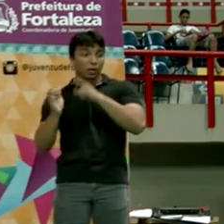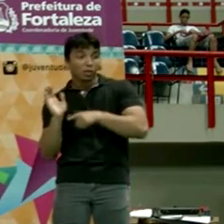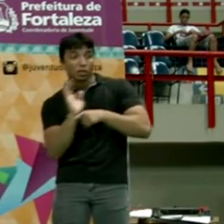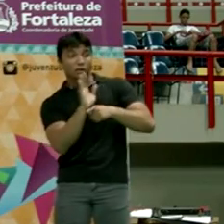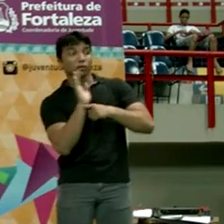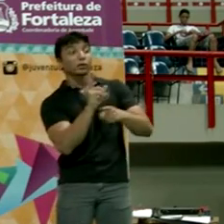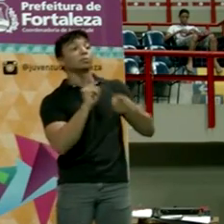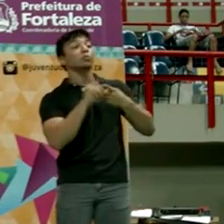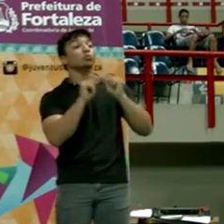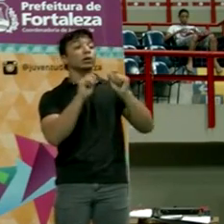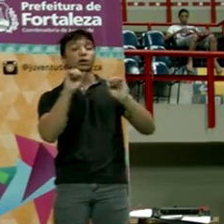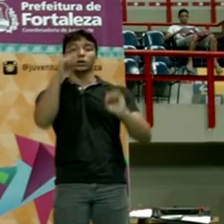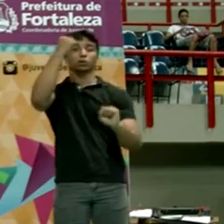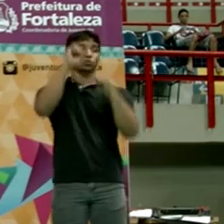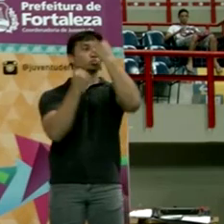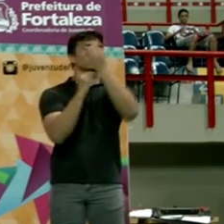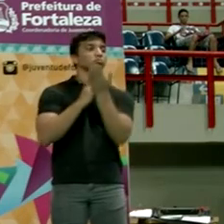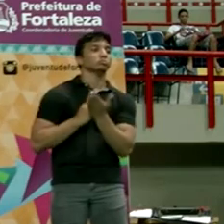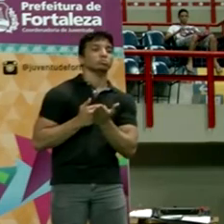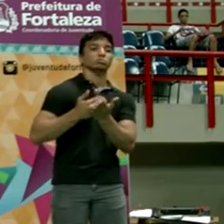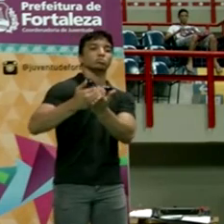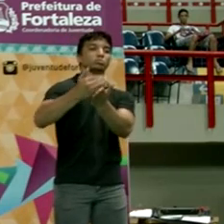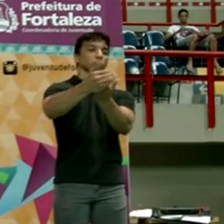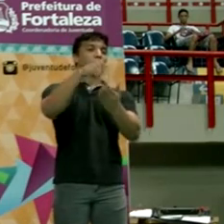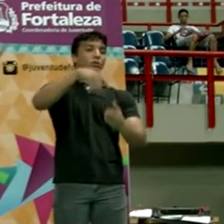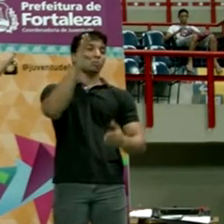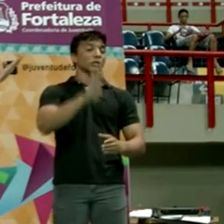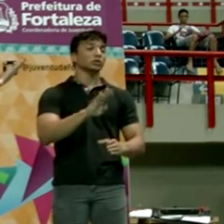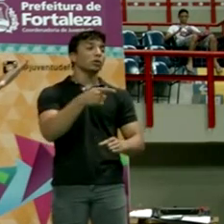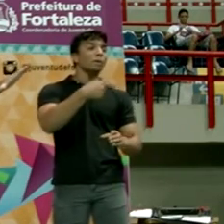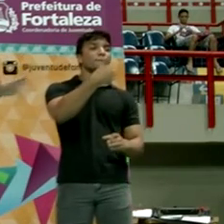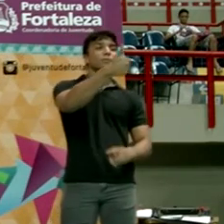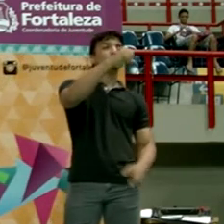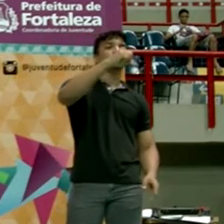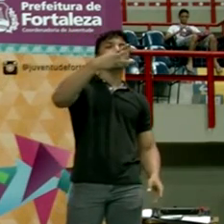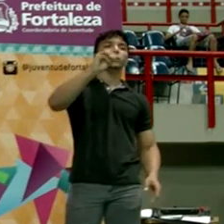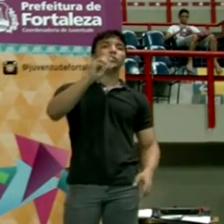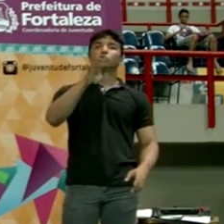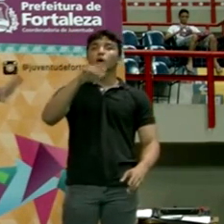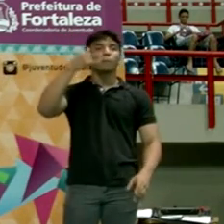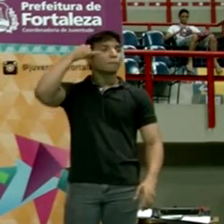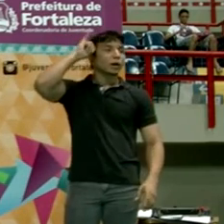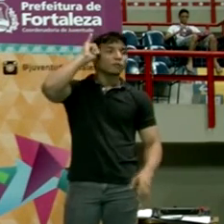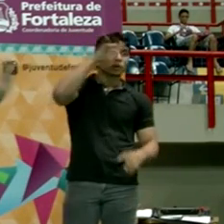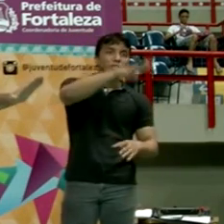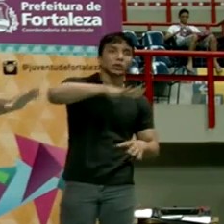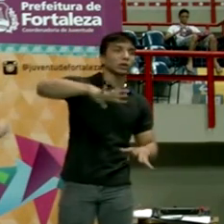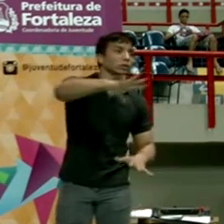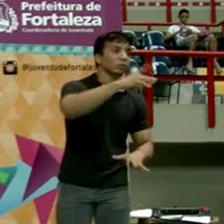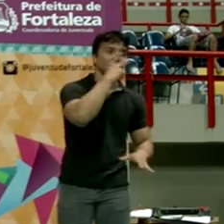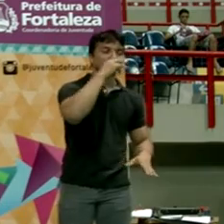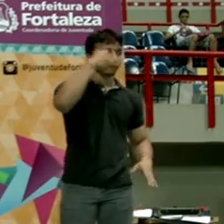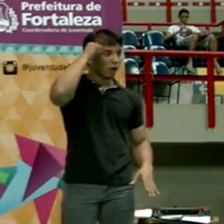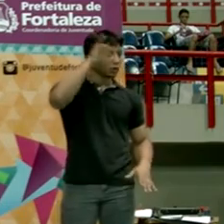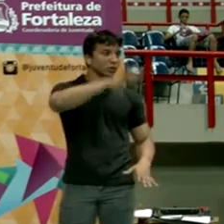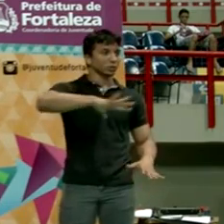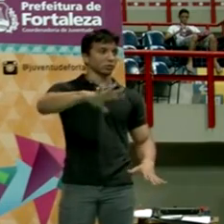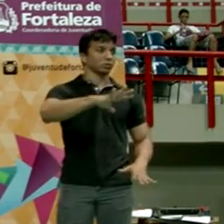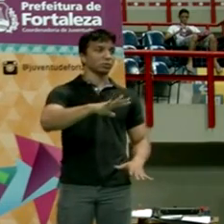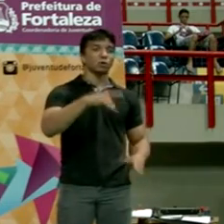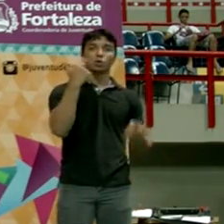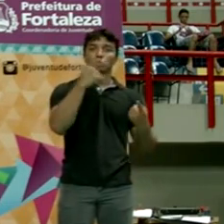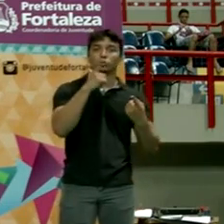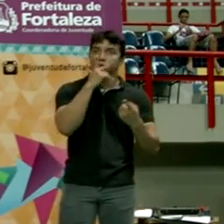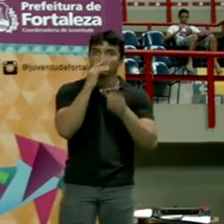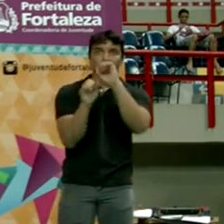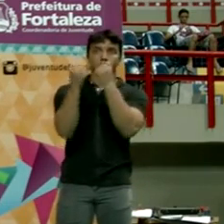vai começar a industrializar o Brasil. Porque o Brasil até 1930 era uma grande fazenda. Começa a